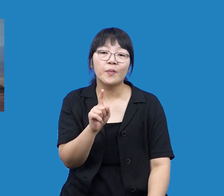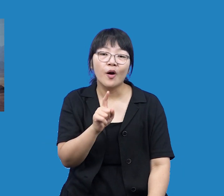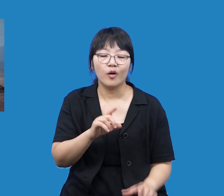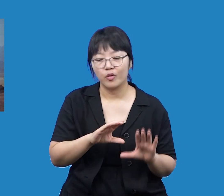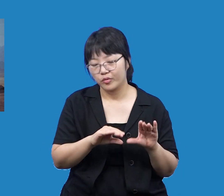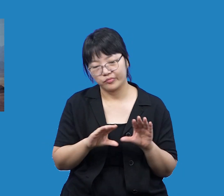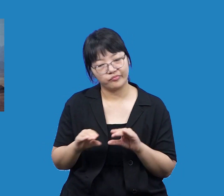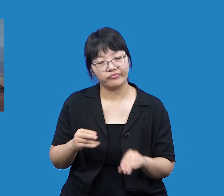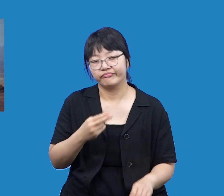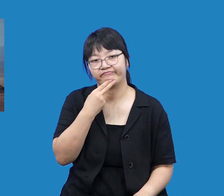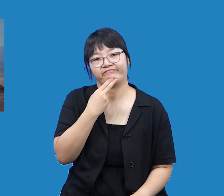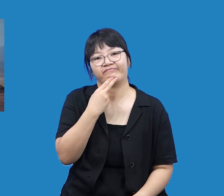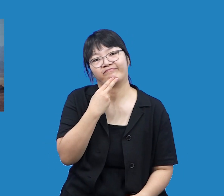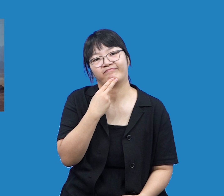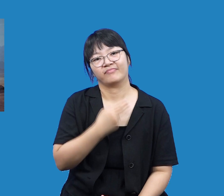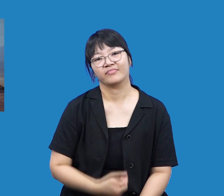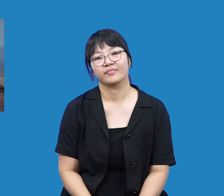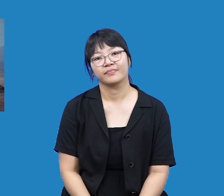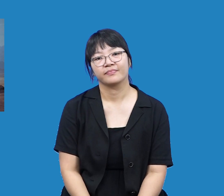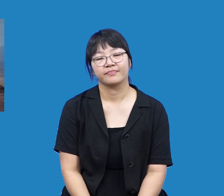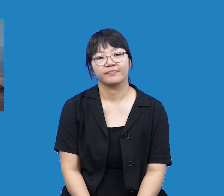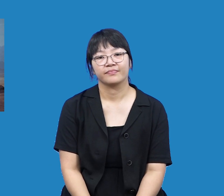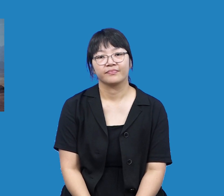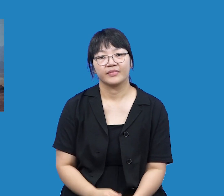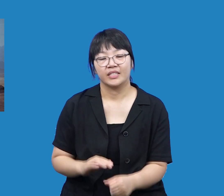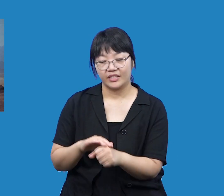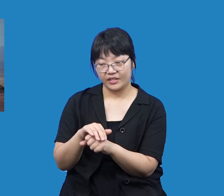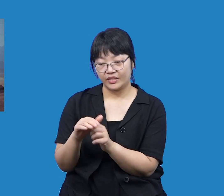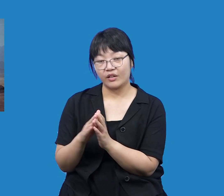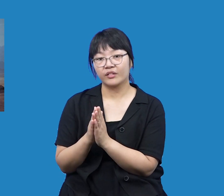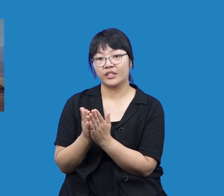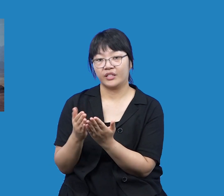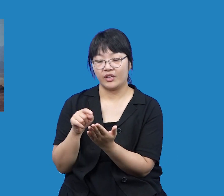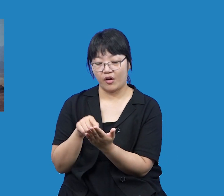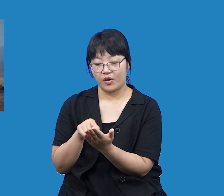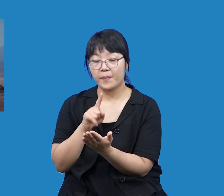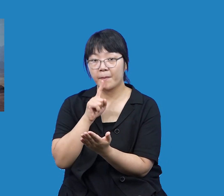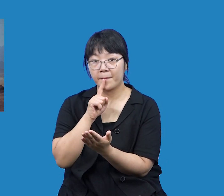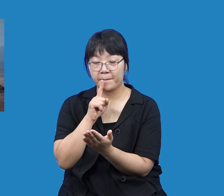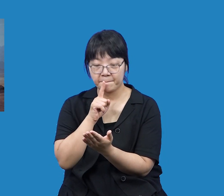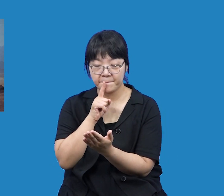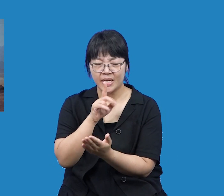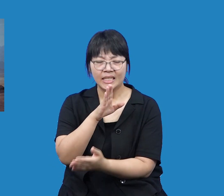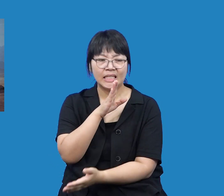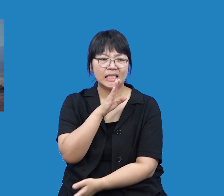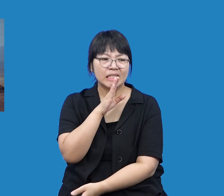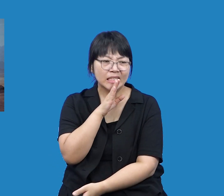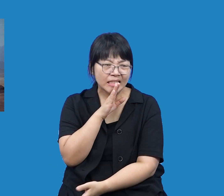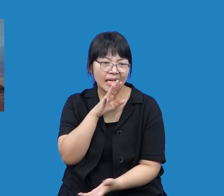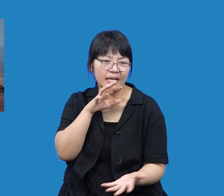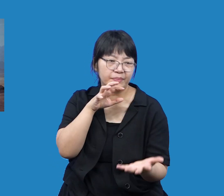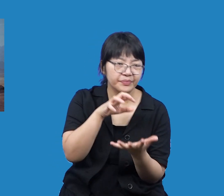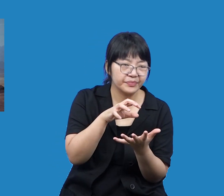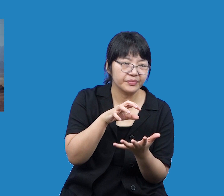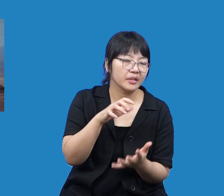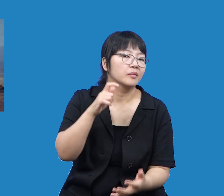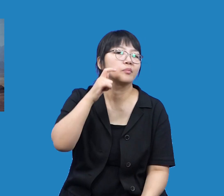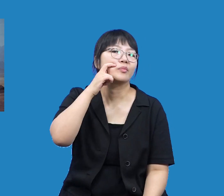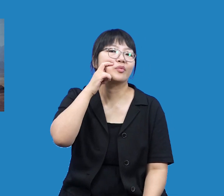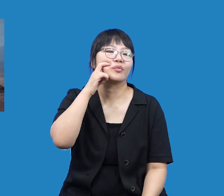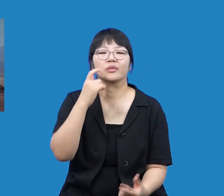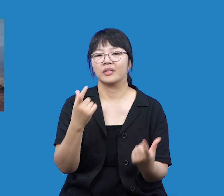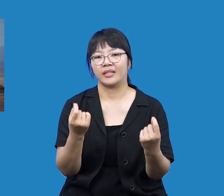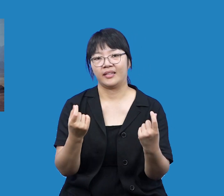온유하지 못했던 것입니다. 성경적 의미에서 그는 진정한 정복자가 되지 못한